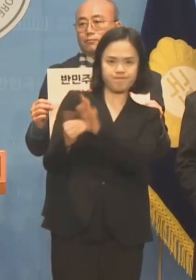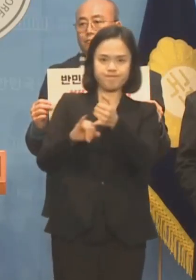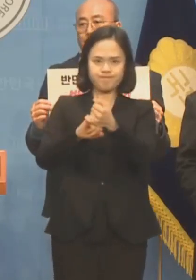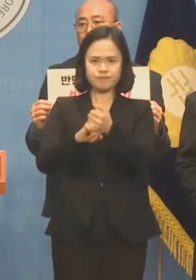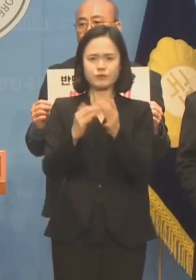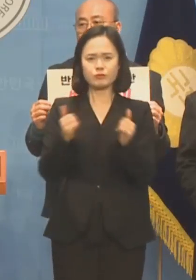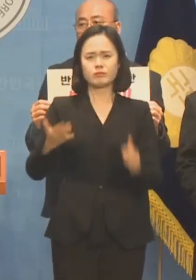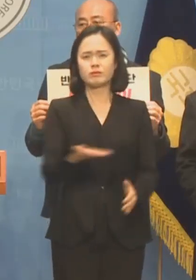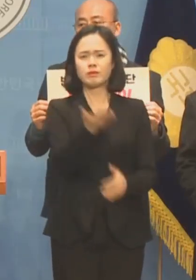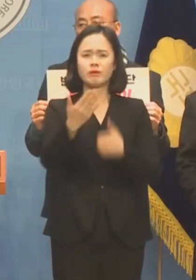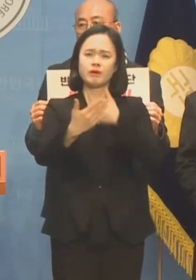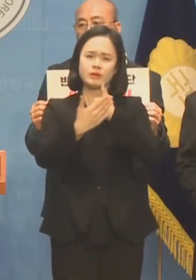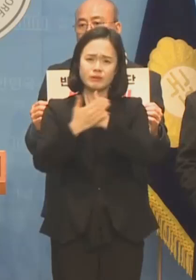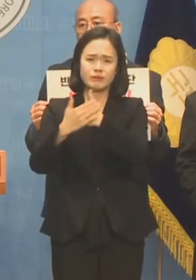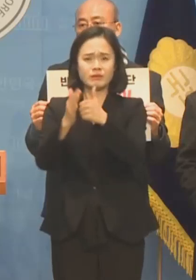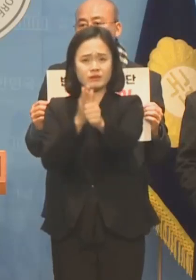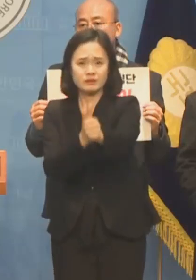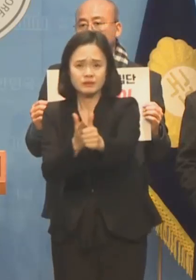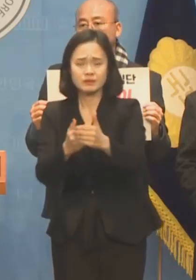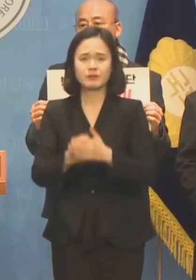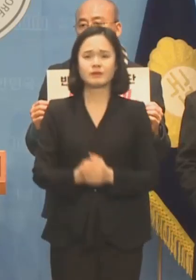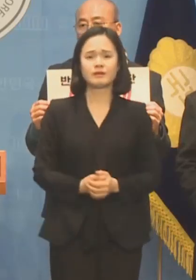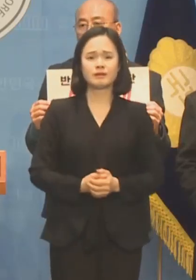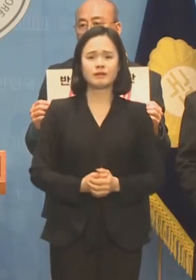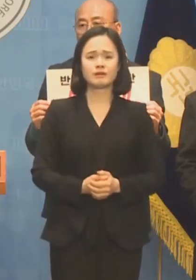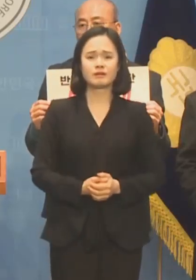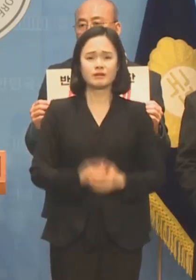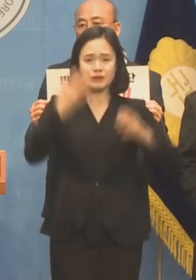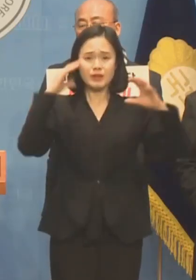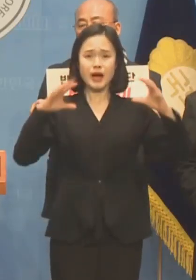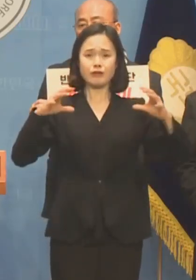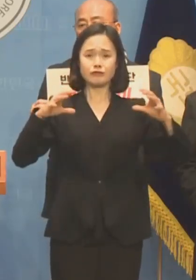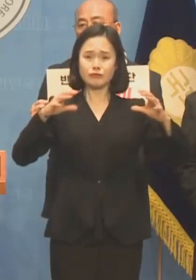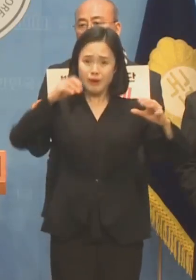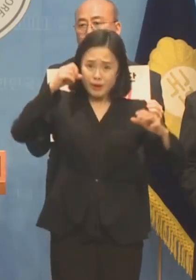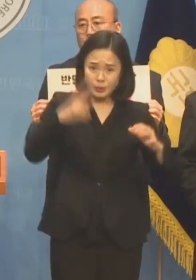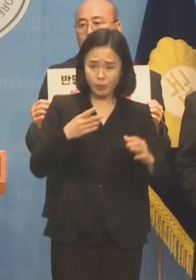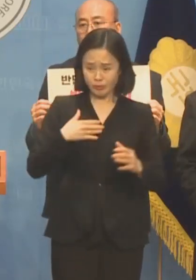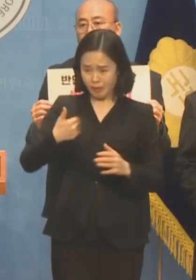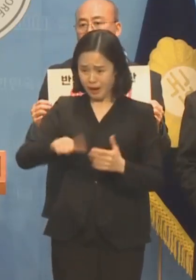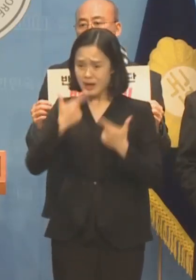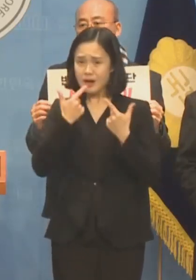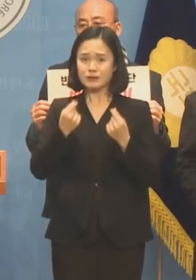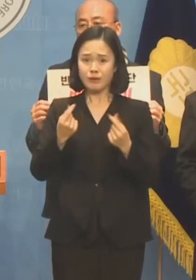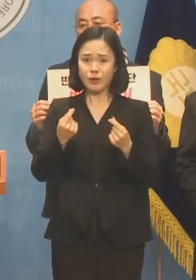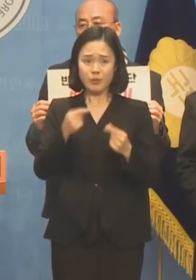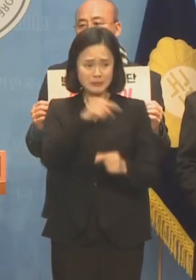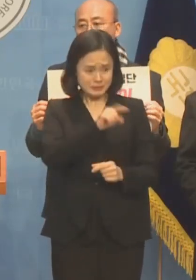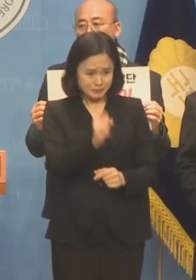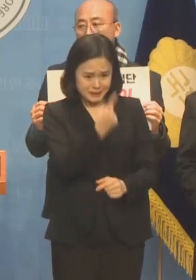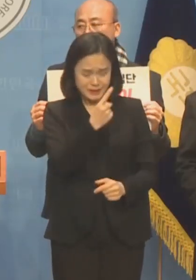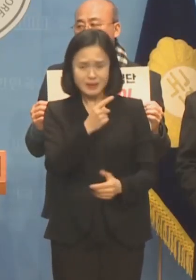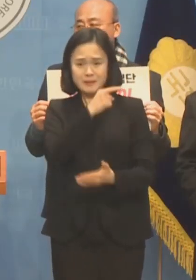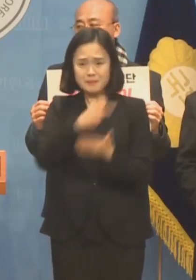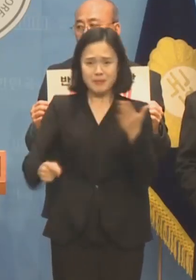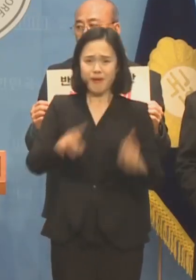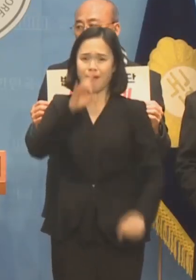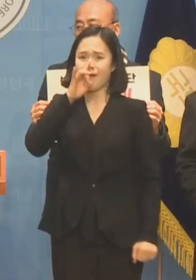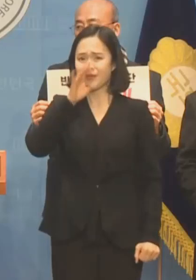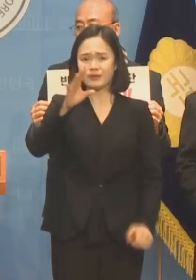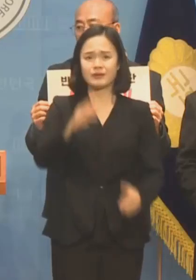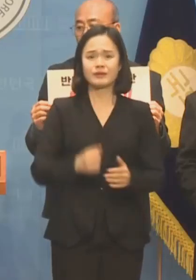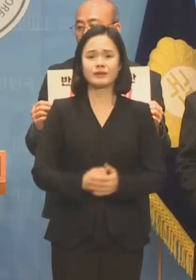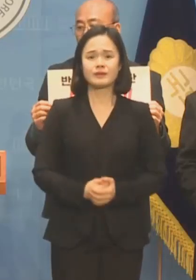도와주십시오. 다시는 이 땅에 우리 경대와 같은 자식을 두어서는 안 됩니다. 여러분 힘있게